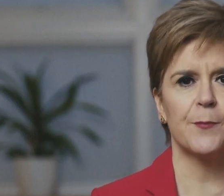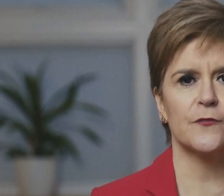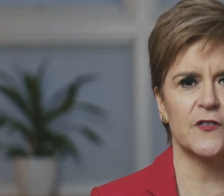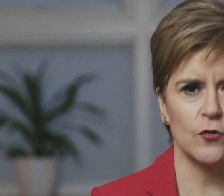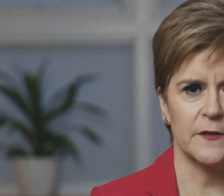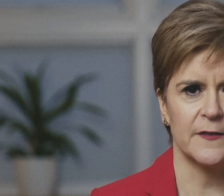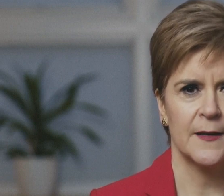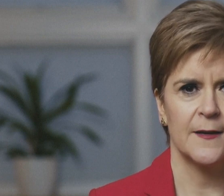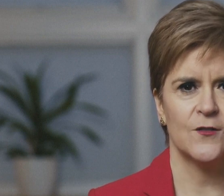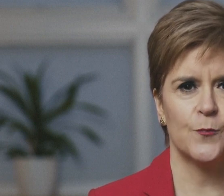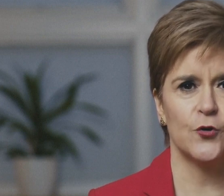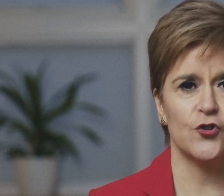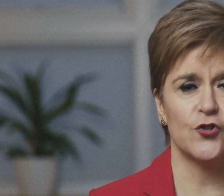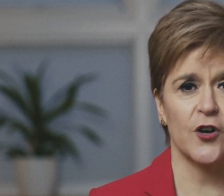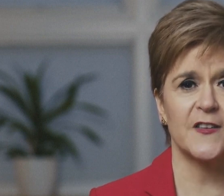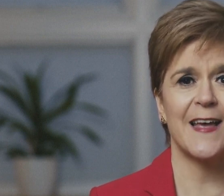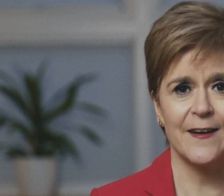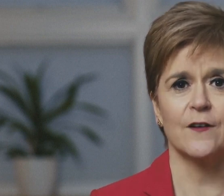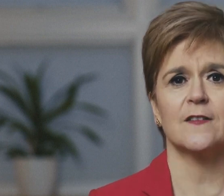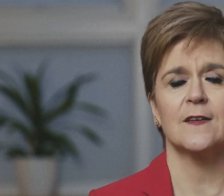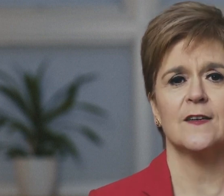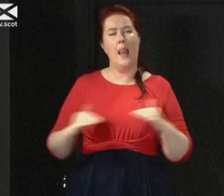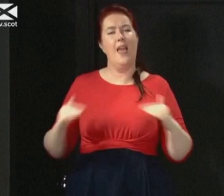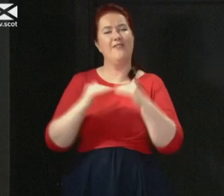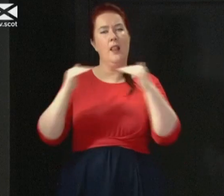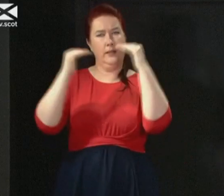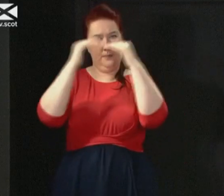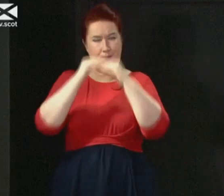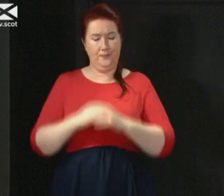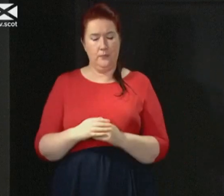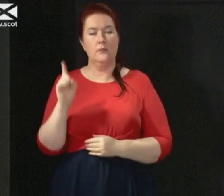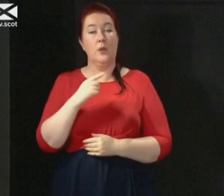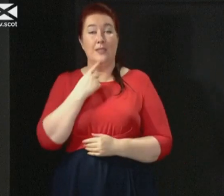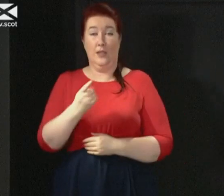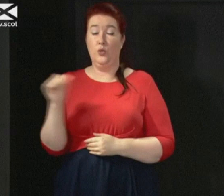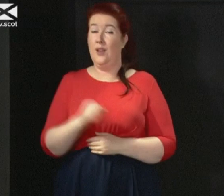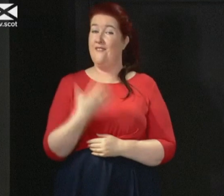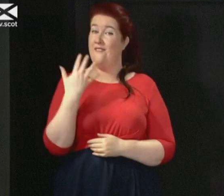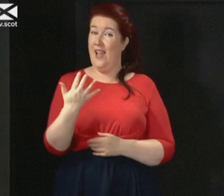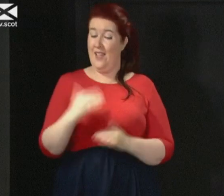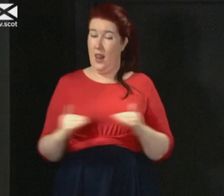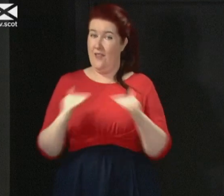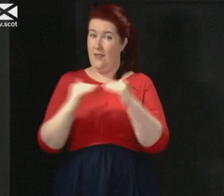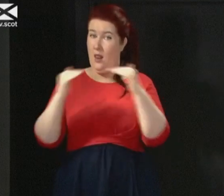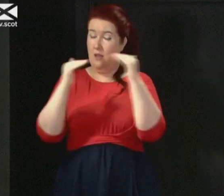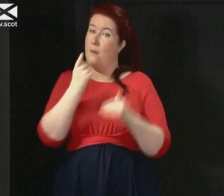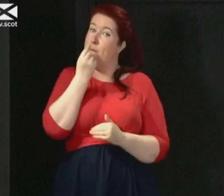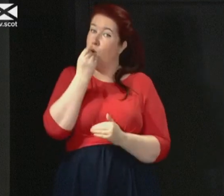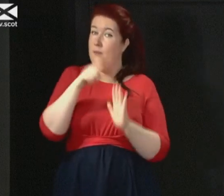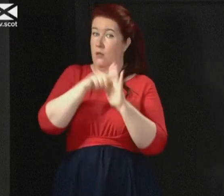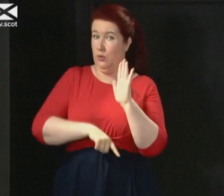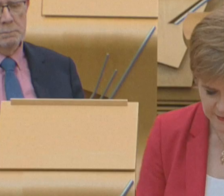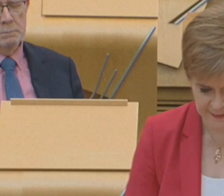foi presa às 10:09 da manhã de domingo e liberada às 5:24 da tarde a esta é a terceira prisão no âmbito da